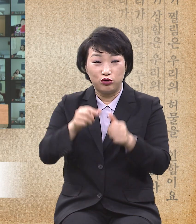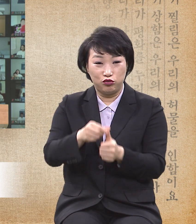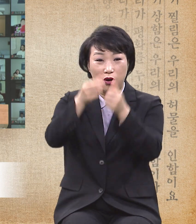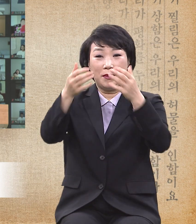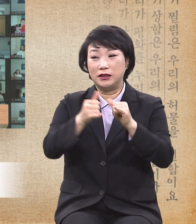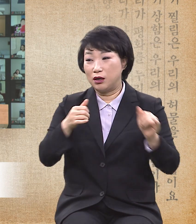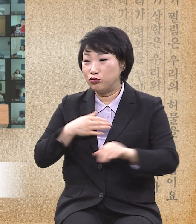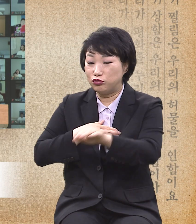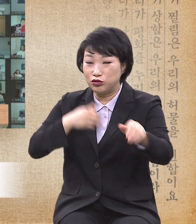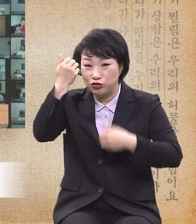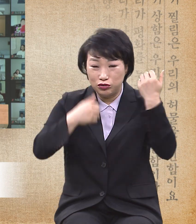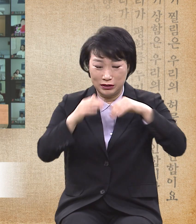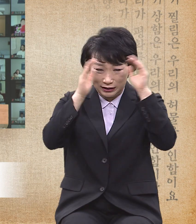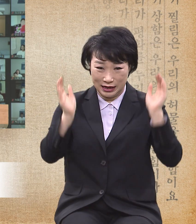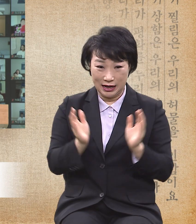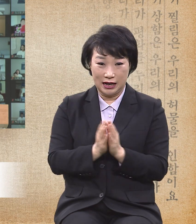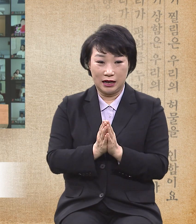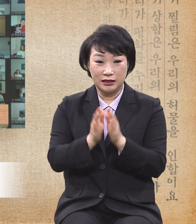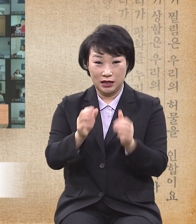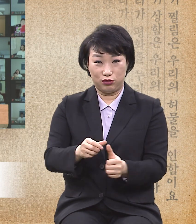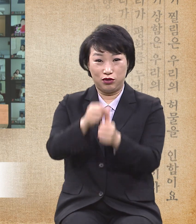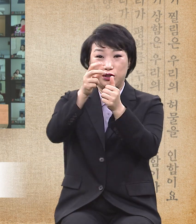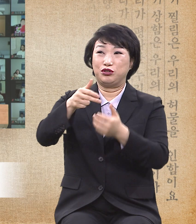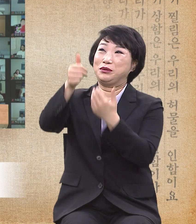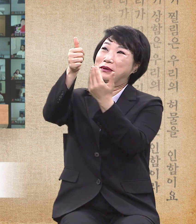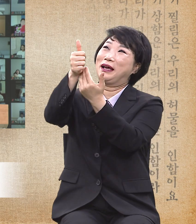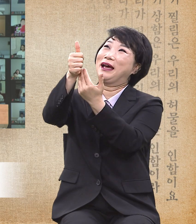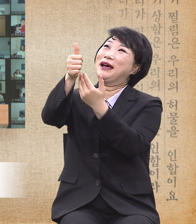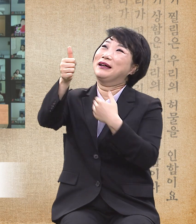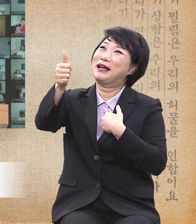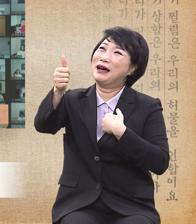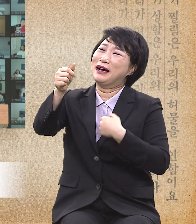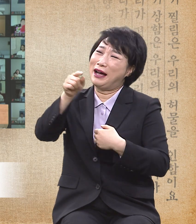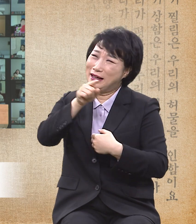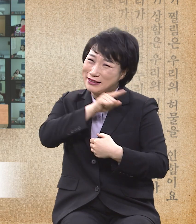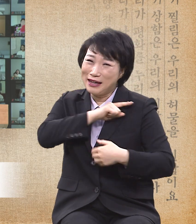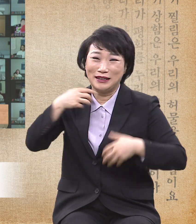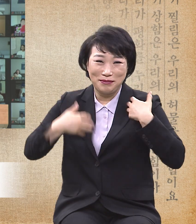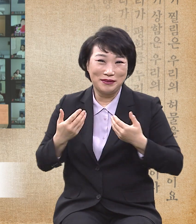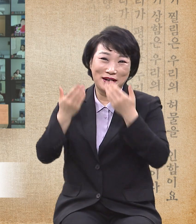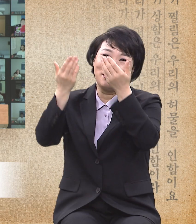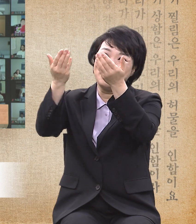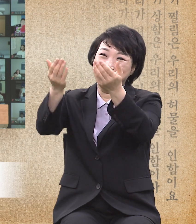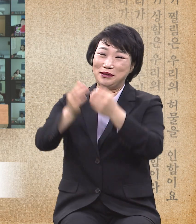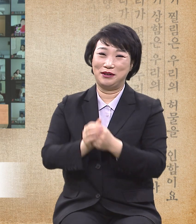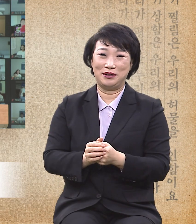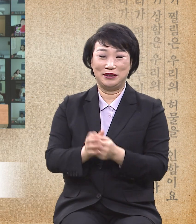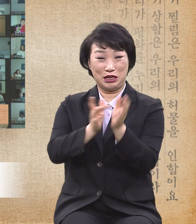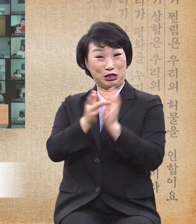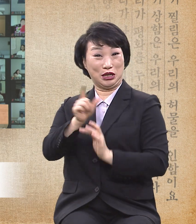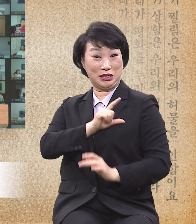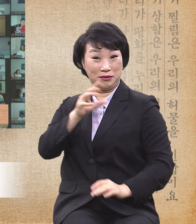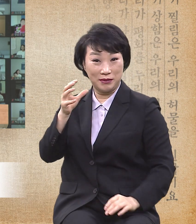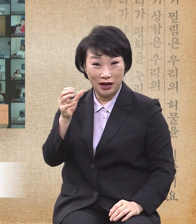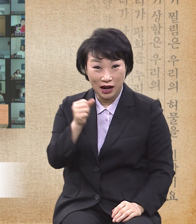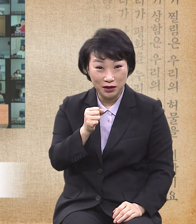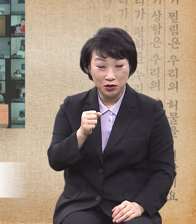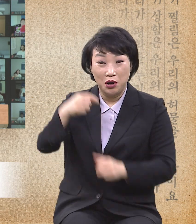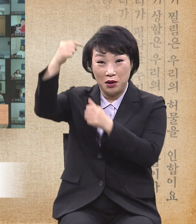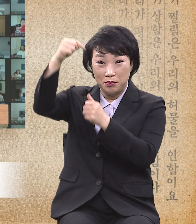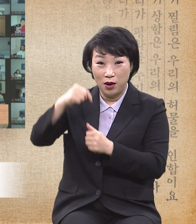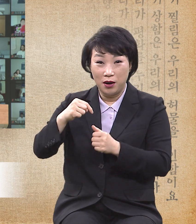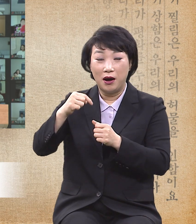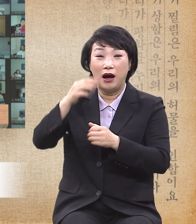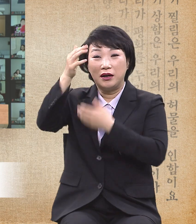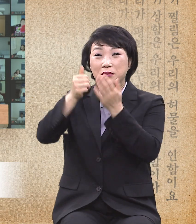사람은 누구든지 구원의 주님을 가장 기쁘시게 하며 그 이름으로